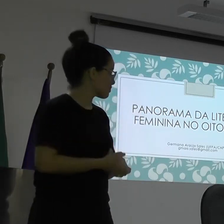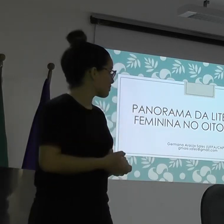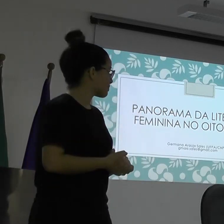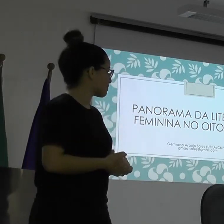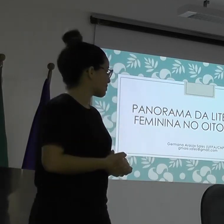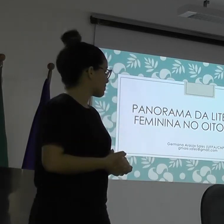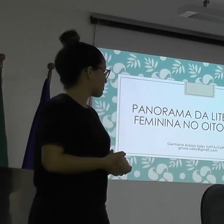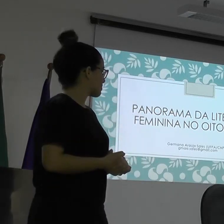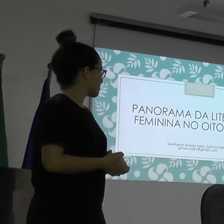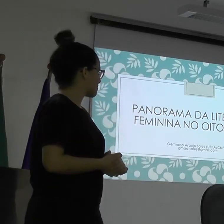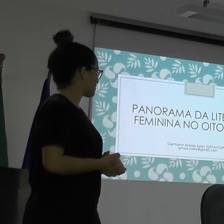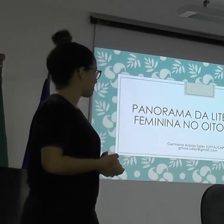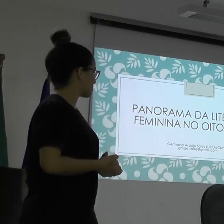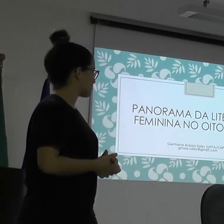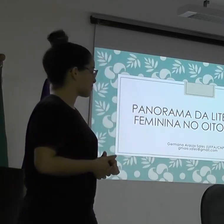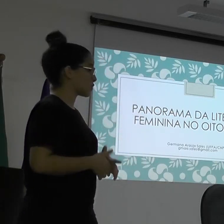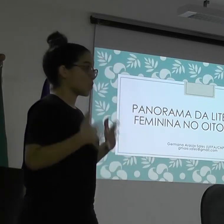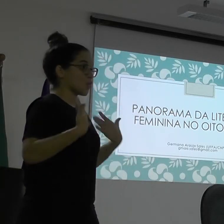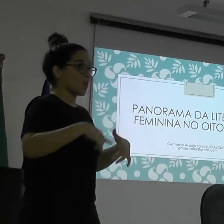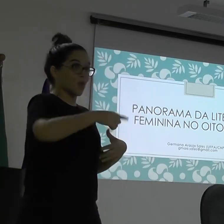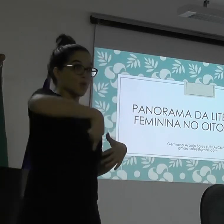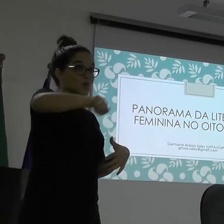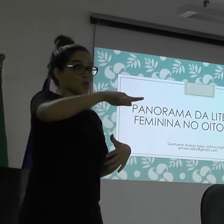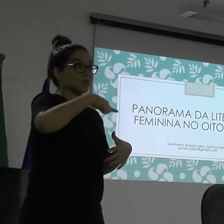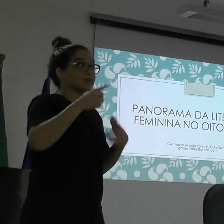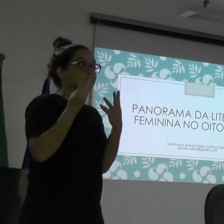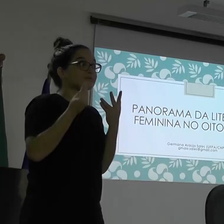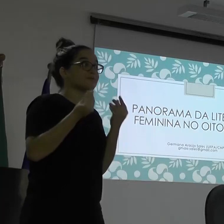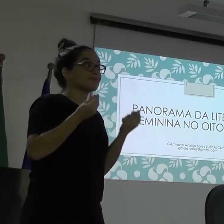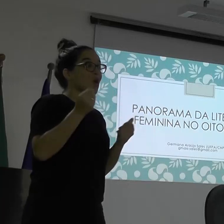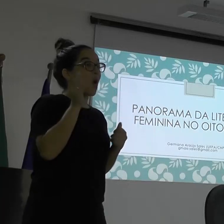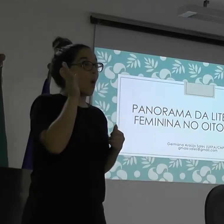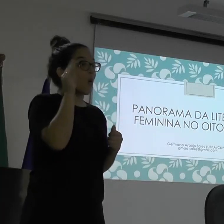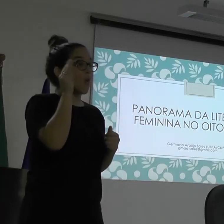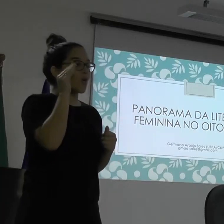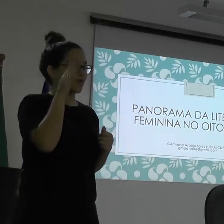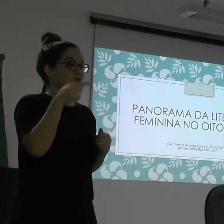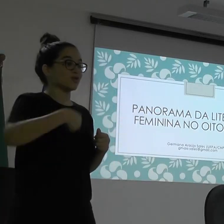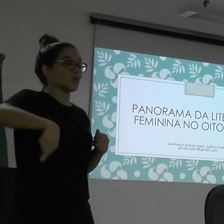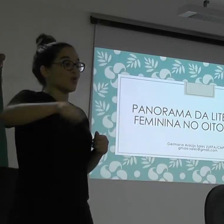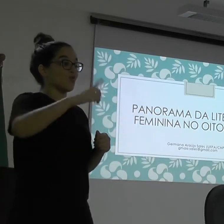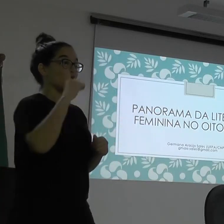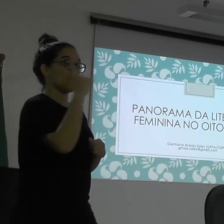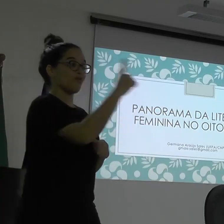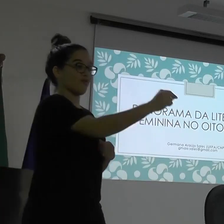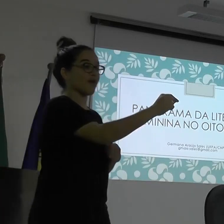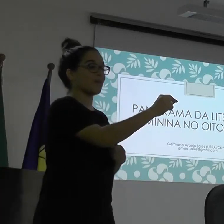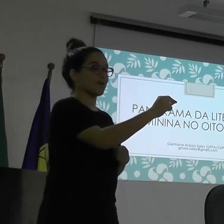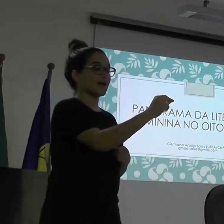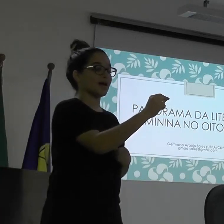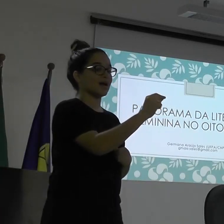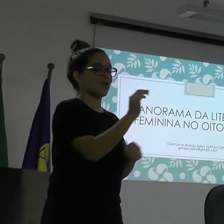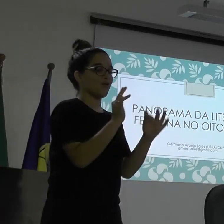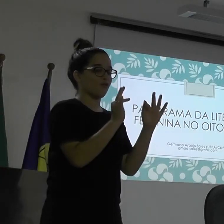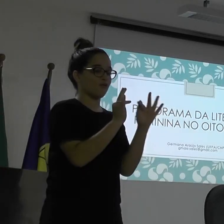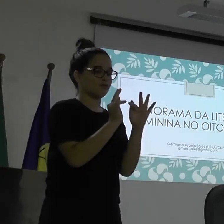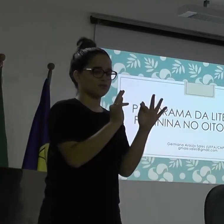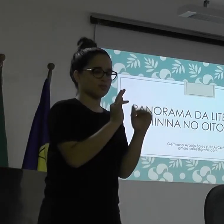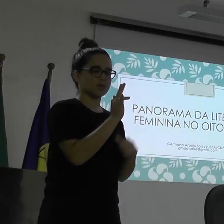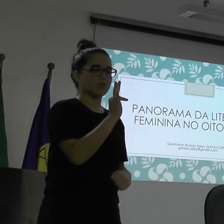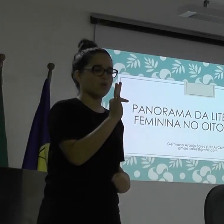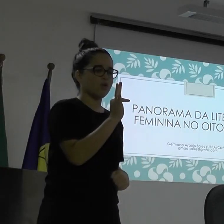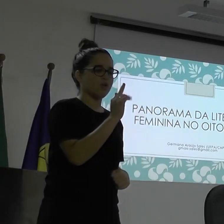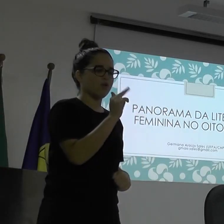Aguçou a nossa curiosidade, né? Vamos sair todos aqui para a fundação. Aqui a gente tem a Fundação Franklin Cascais, que trabalha com